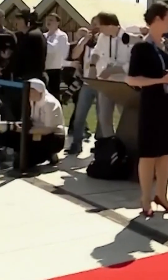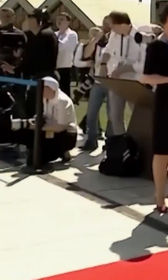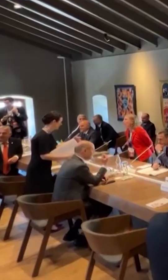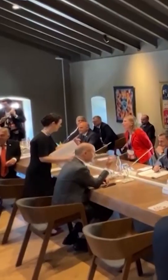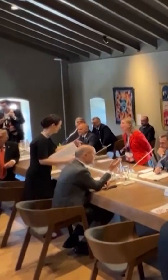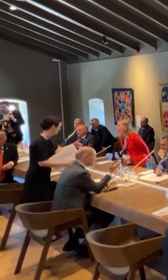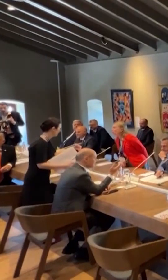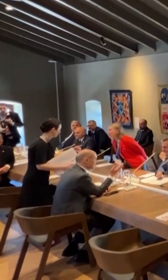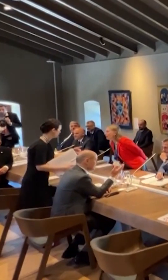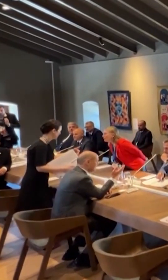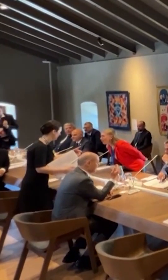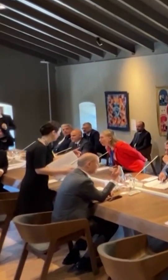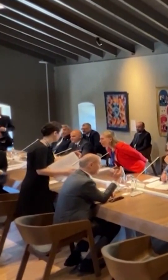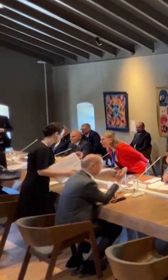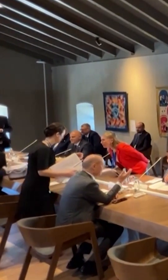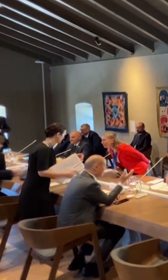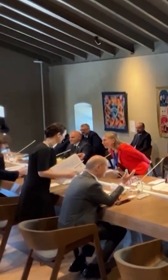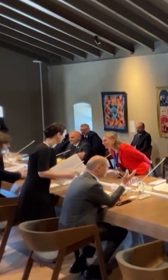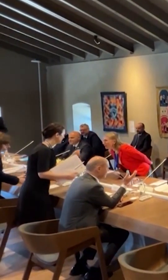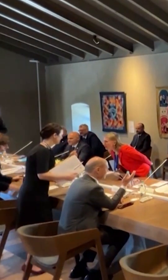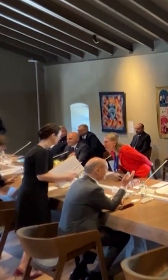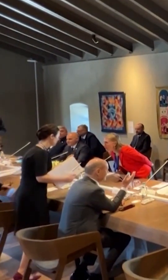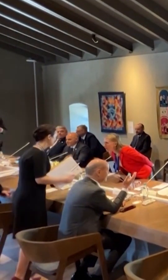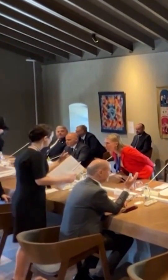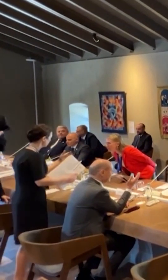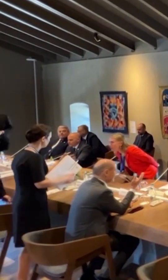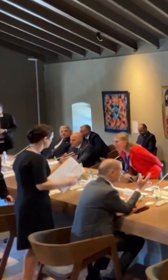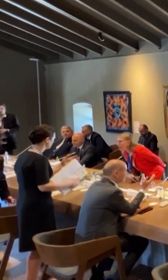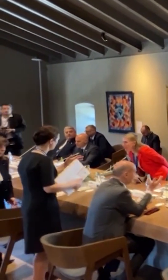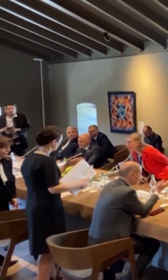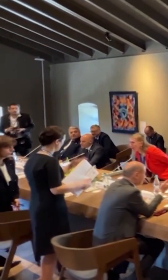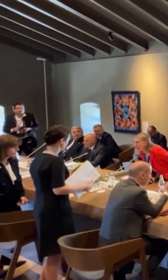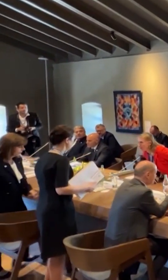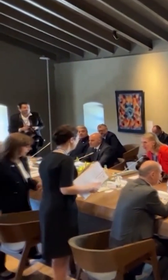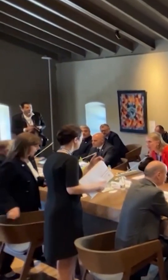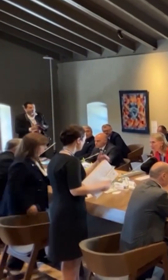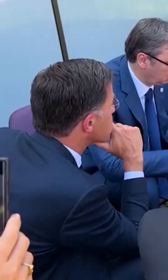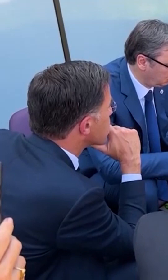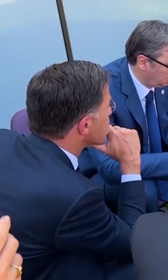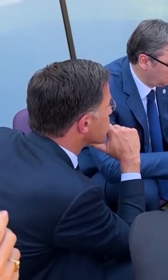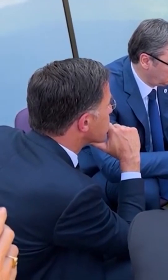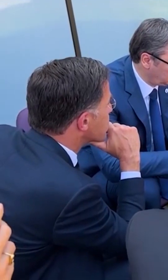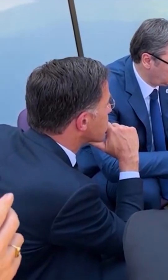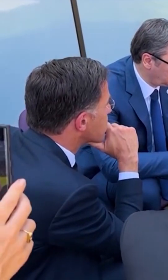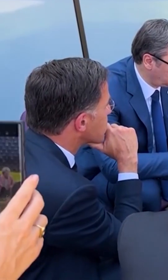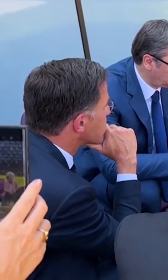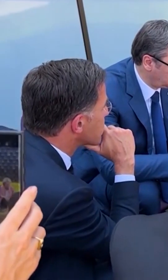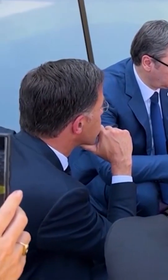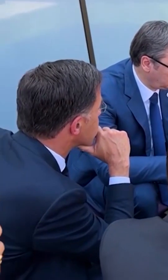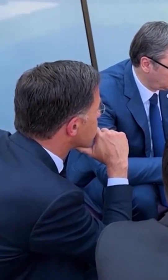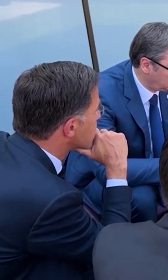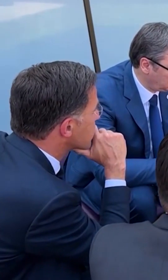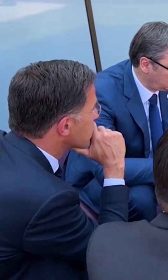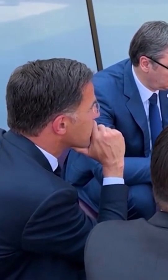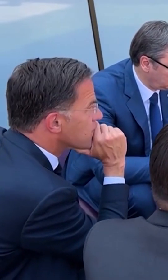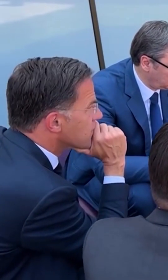ja prezantoi pak ditë më parë presidentit francez Emmanuel Macron dhe kancelari gjerman Olaf Scholz. Kurti u shpreh me ironi duke thënë